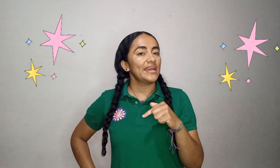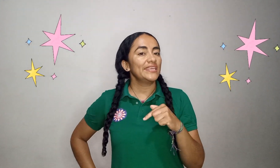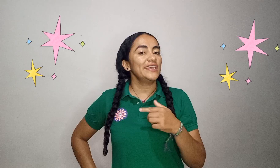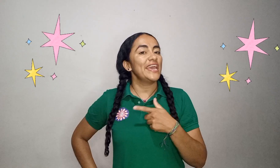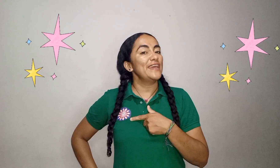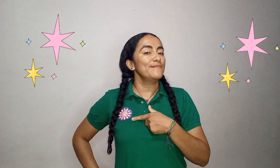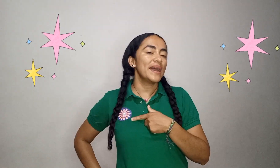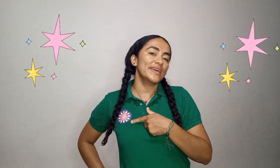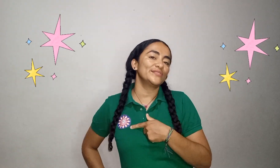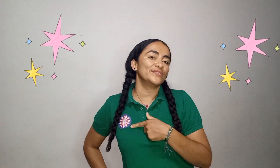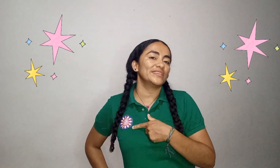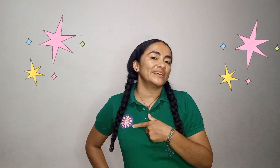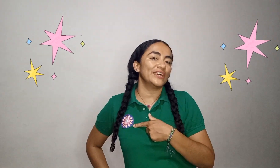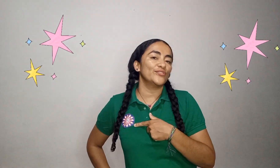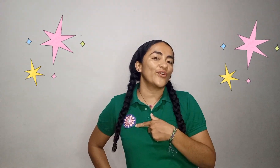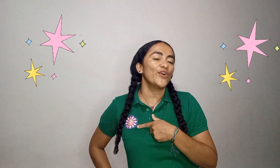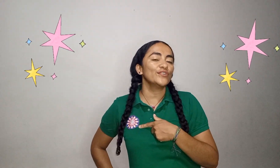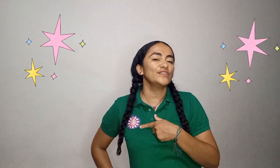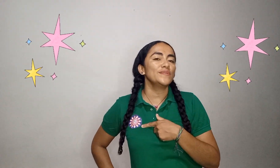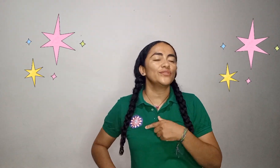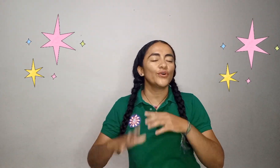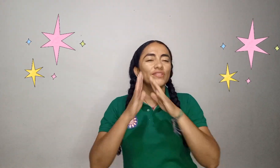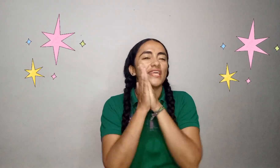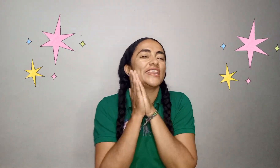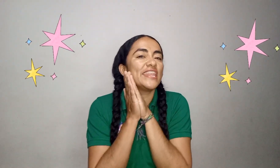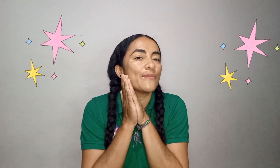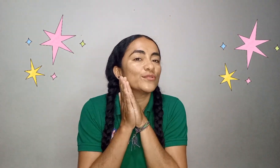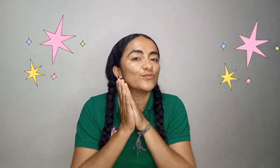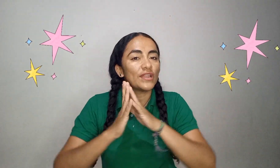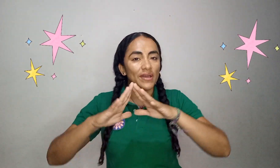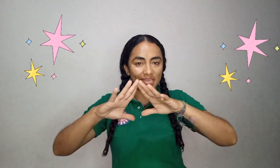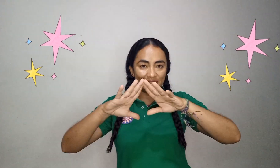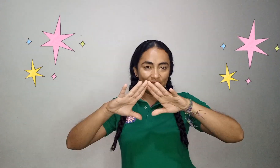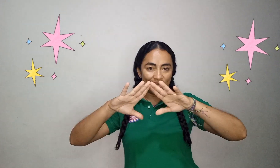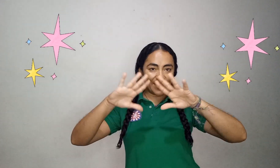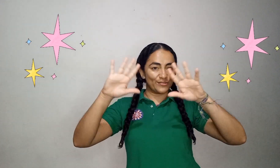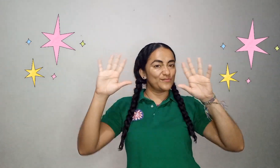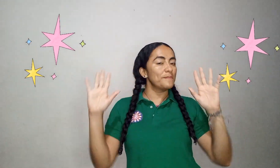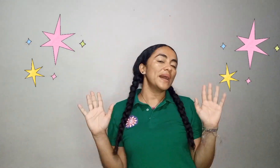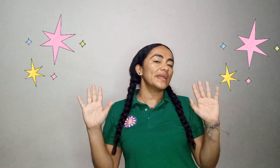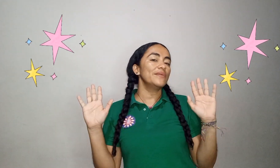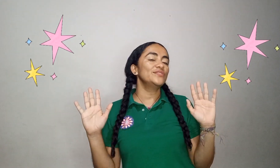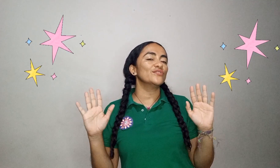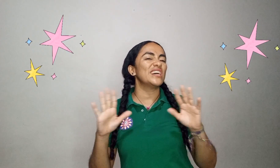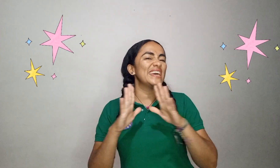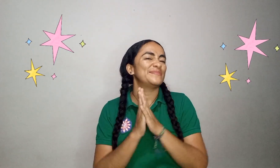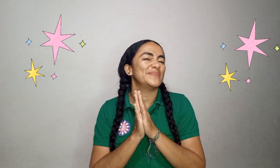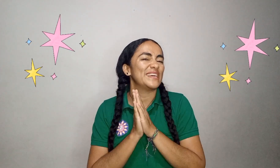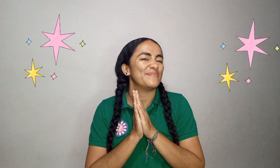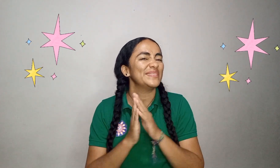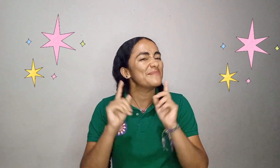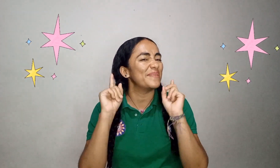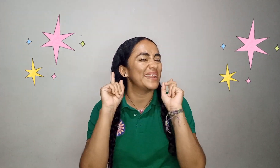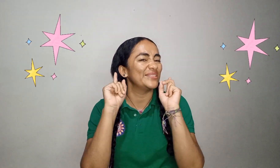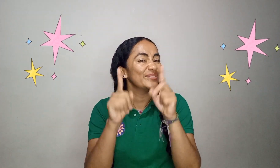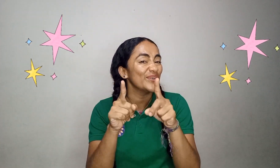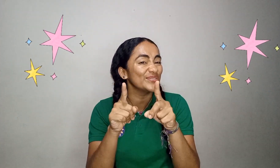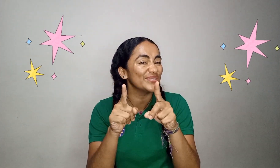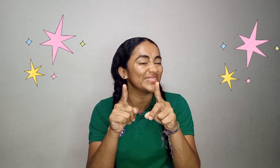aquí en Maestros Irradiando Conocimiento tenemos una variedad de videos maravillosa especialmente para todos